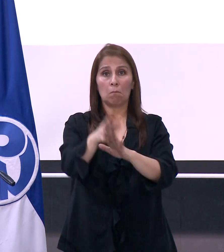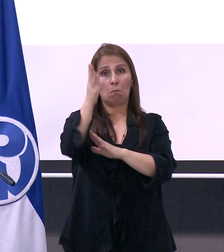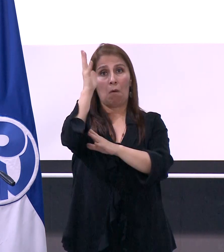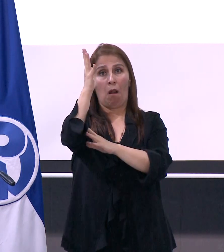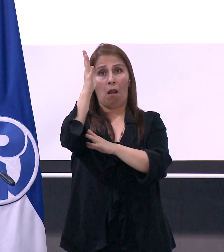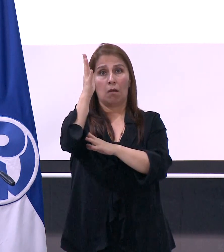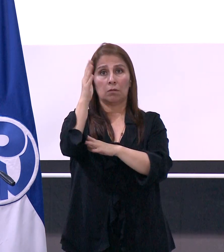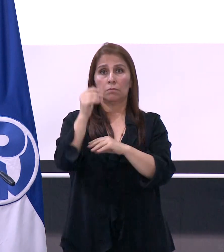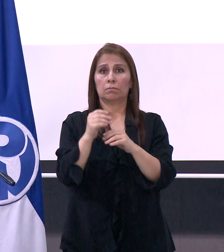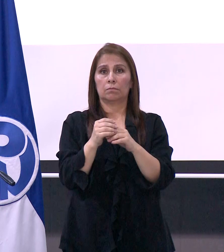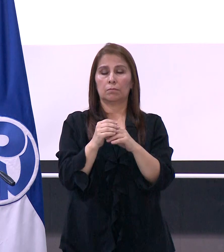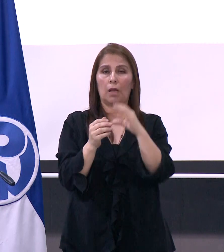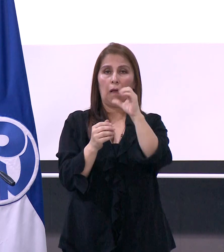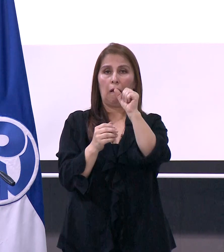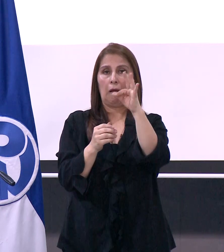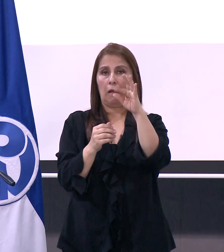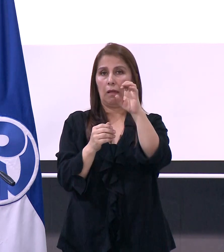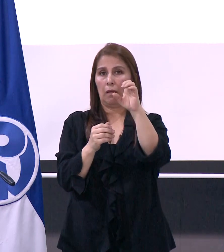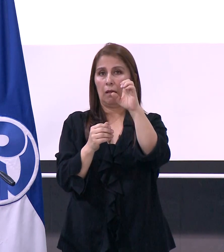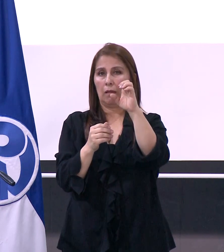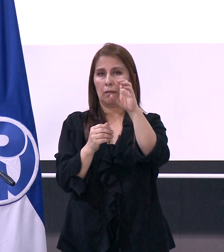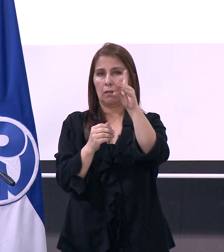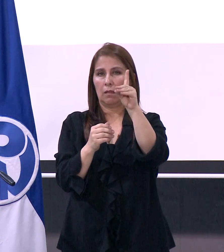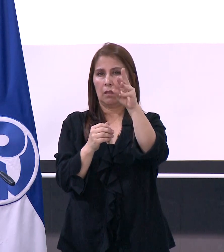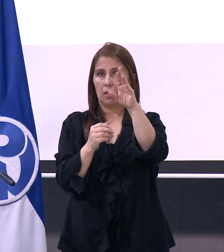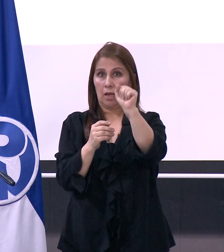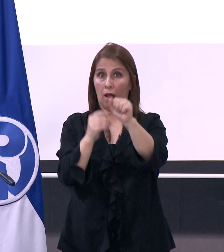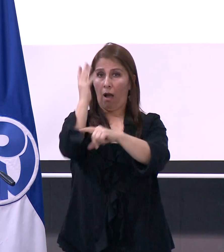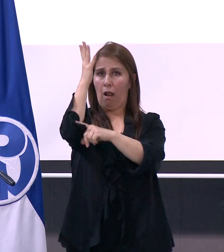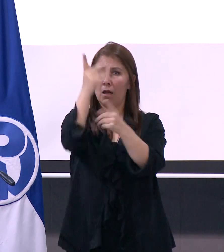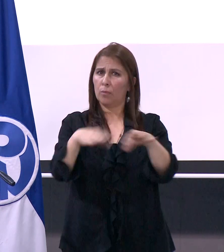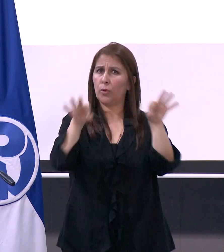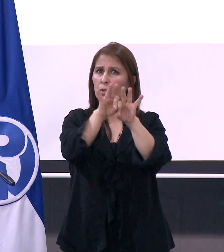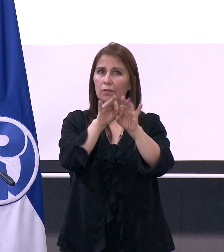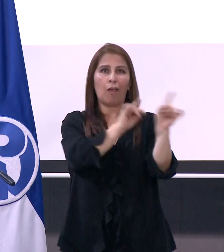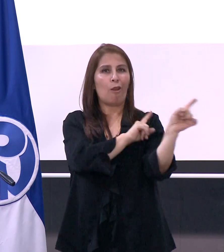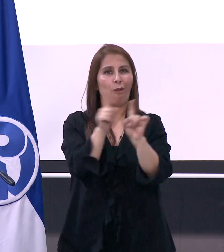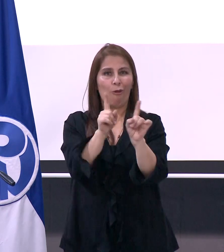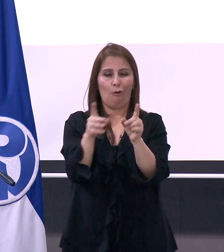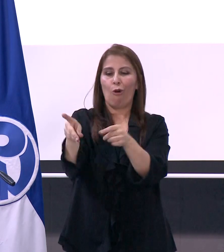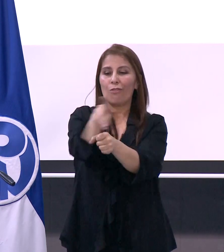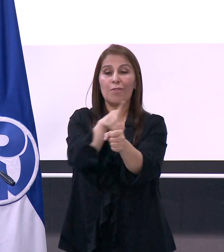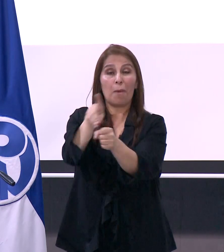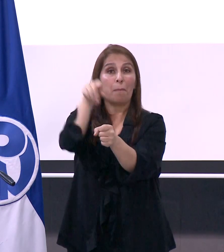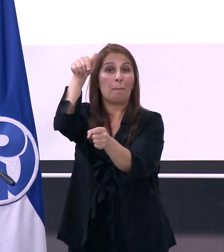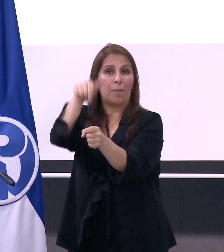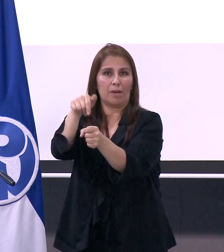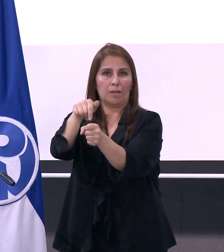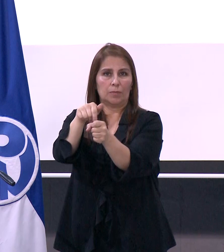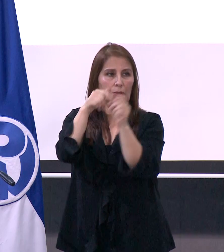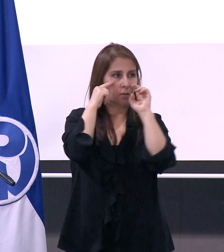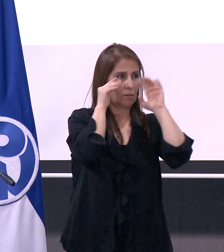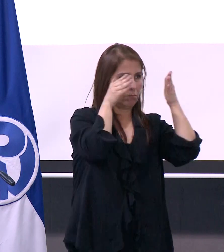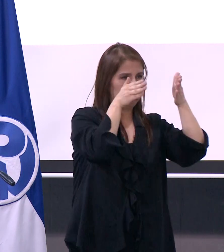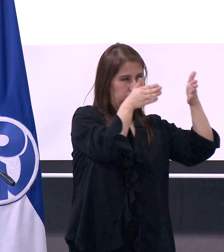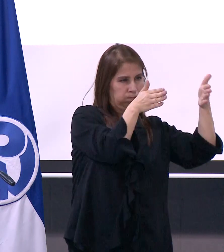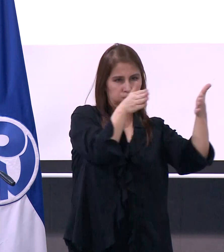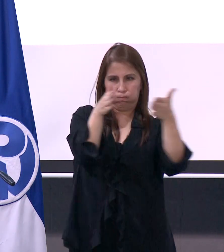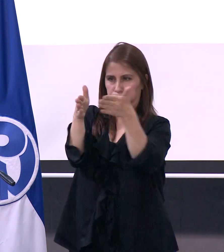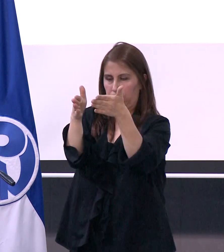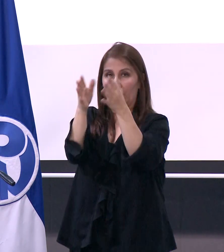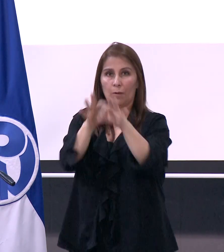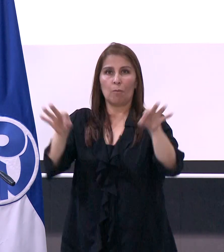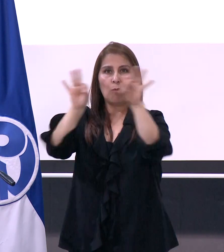hay un giro importante sino los departamentos es decir se giraba hacia una concepción más centrada en las